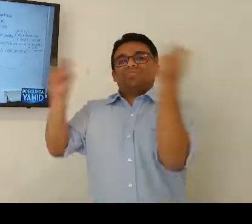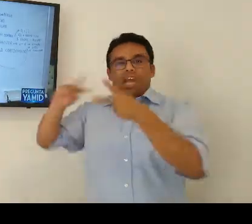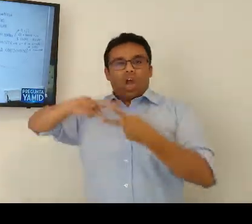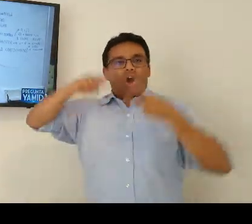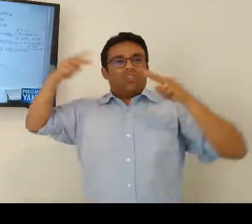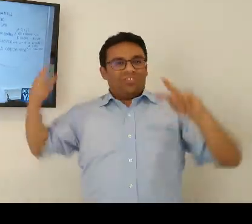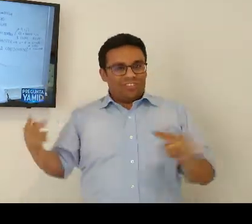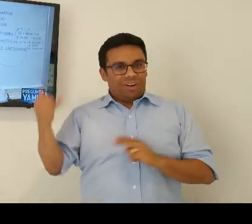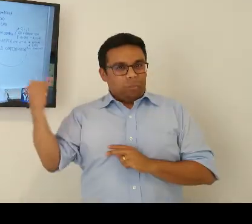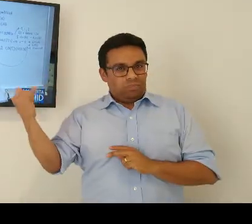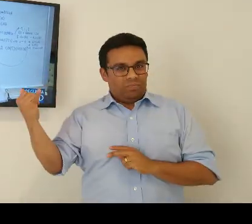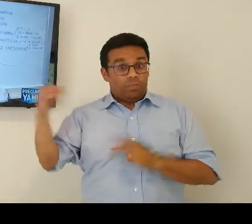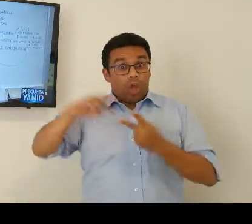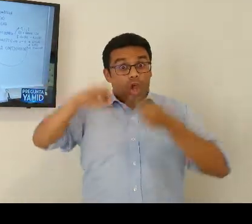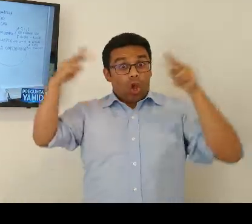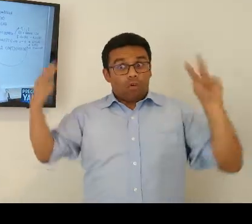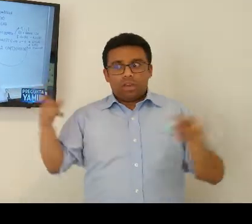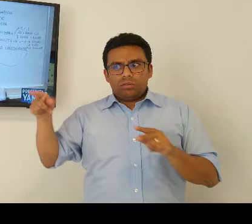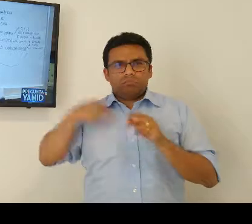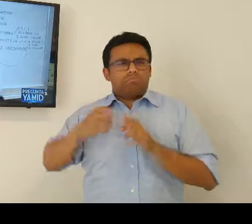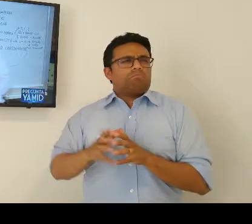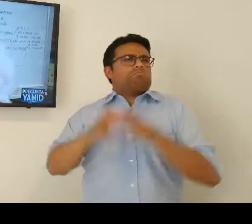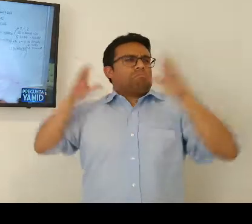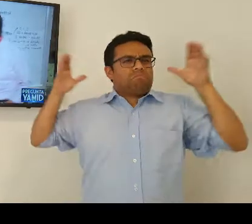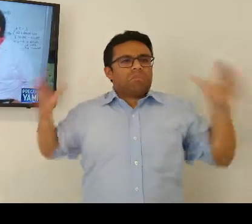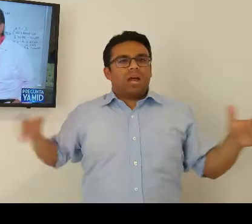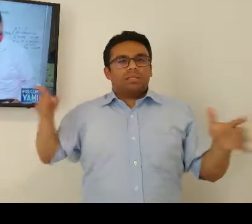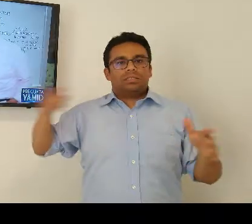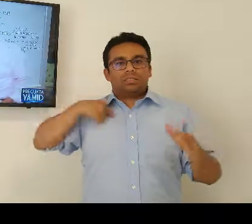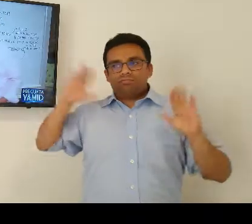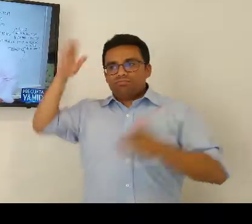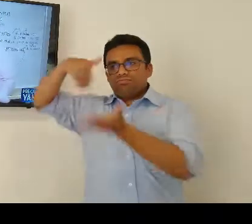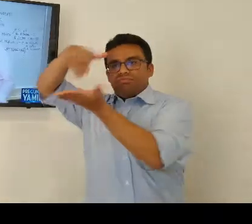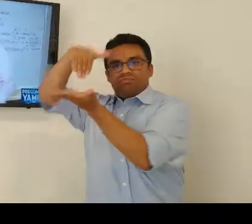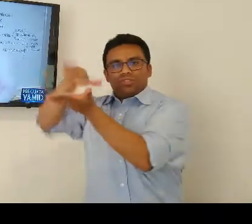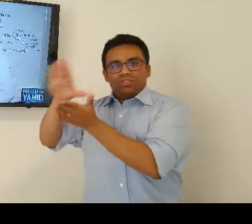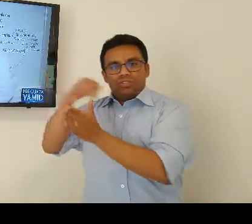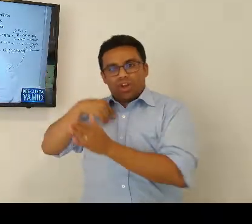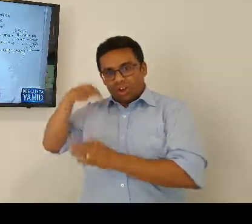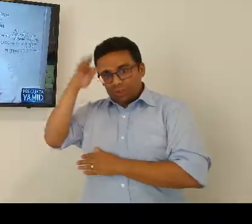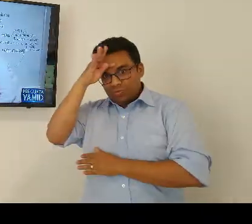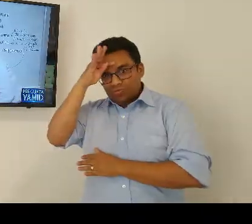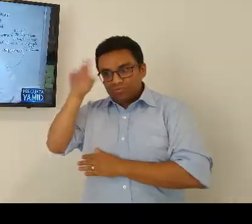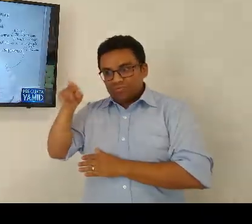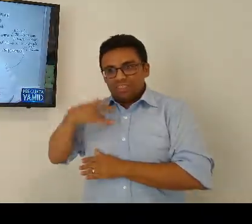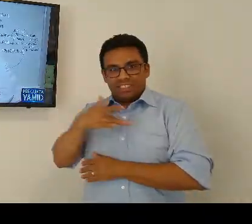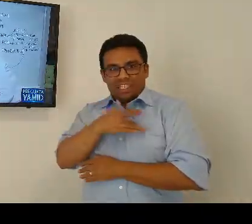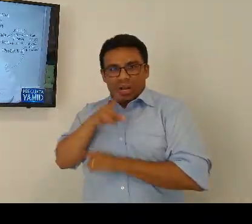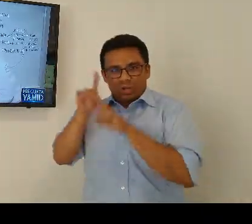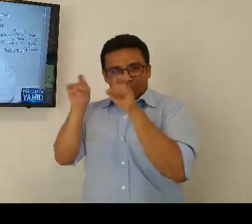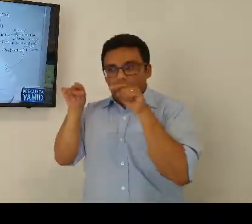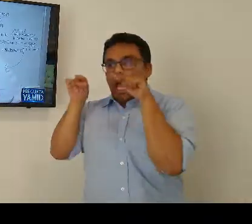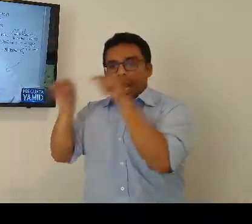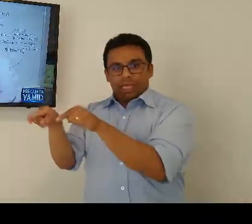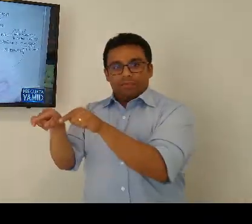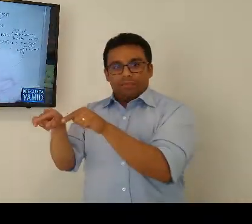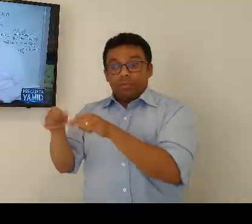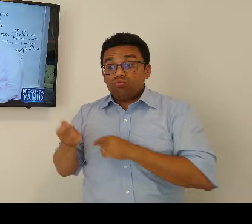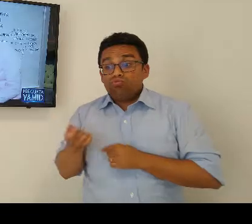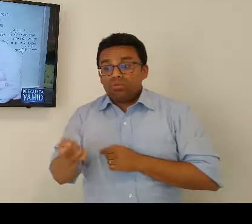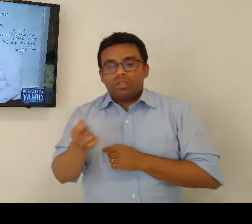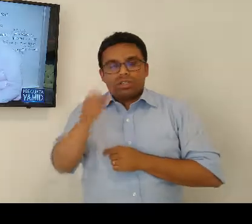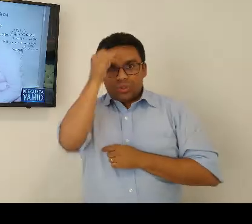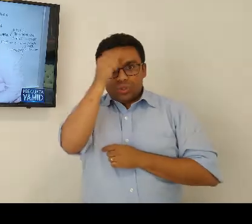Corferias va a pasar a ser el mayor centro hospitalario del país. Este domingo que viene vamos a tener 1200 camas